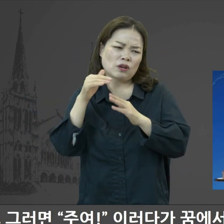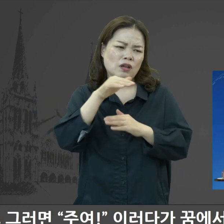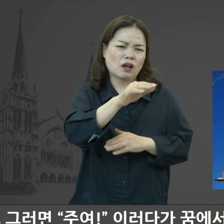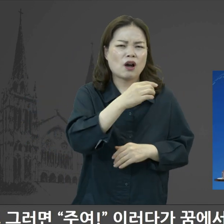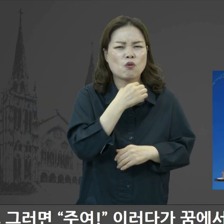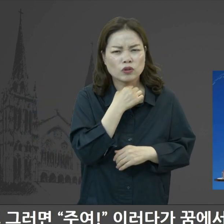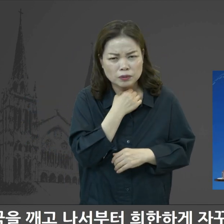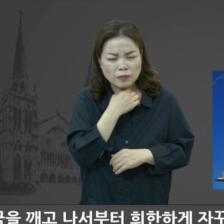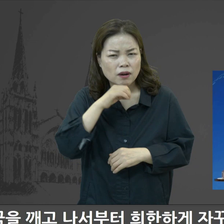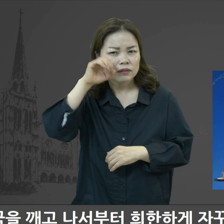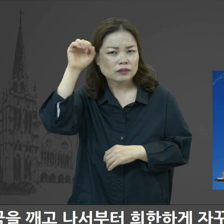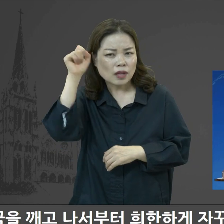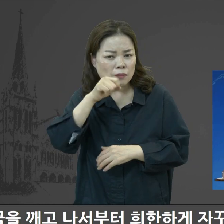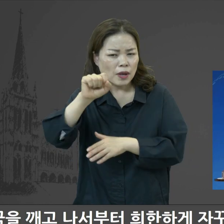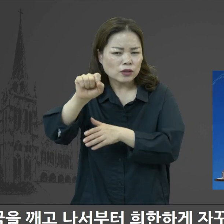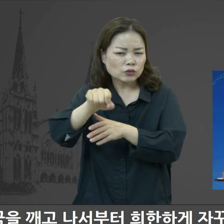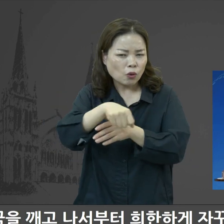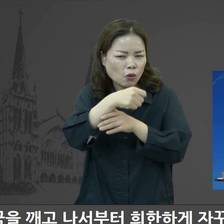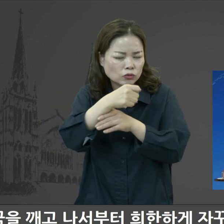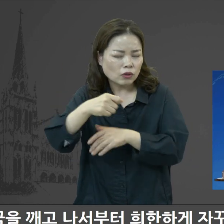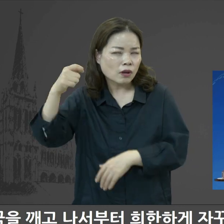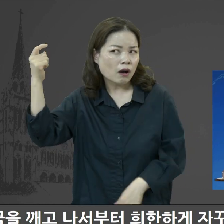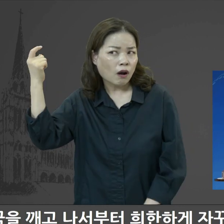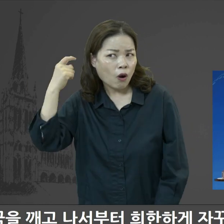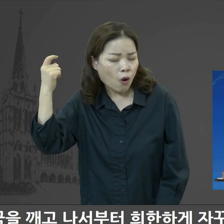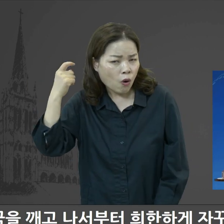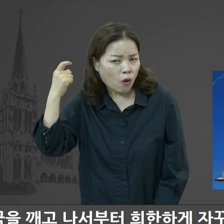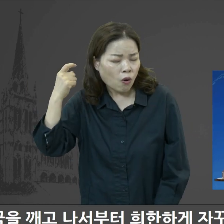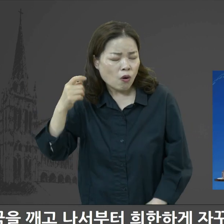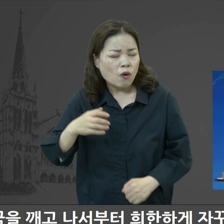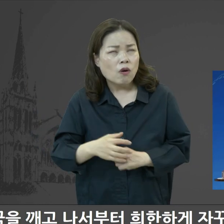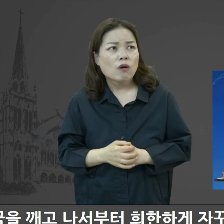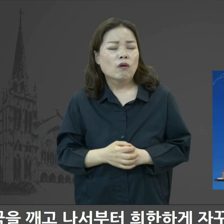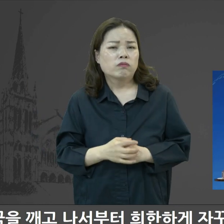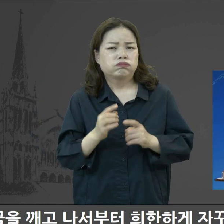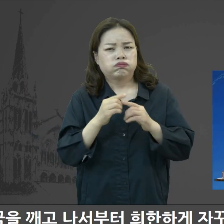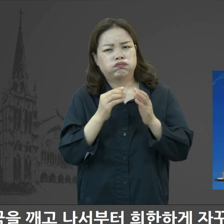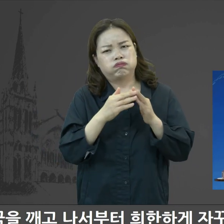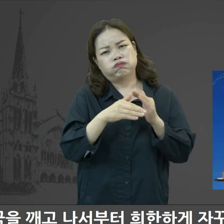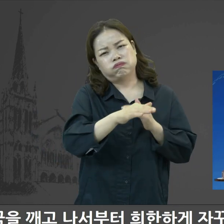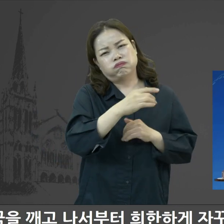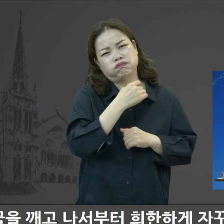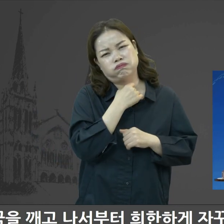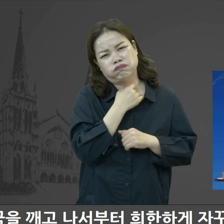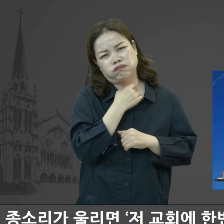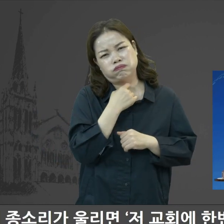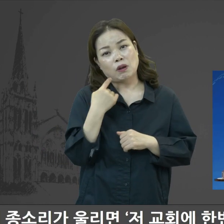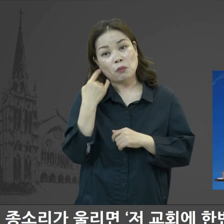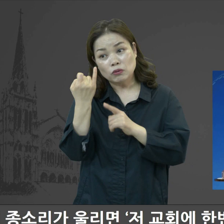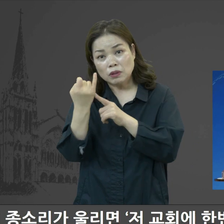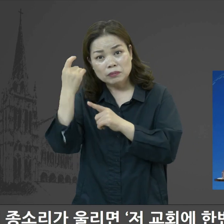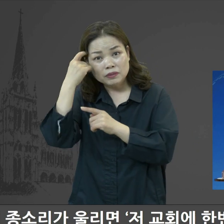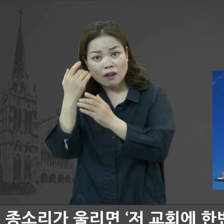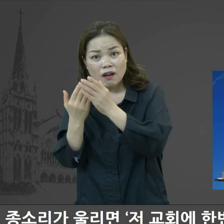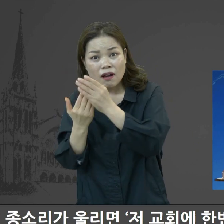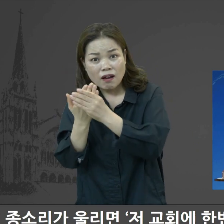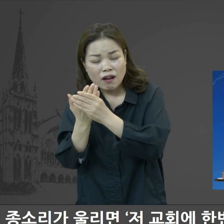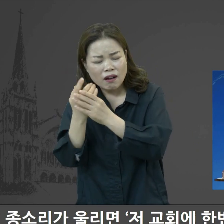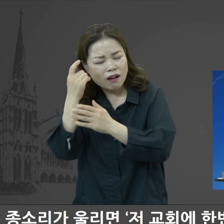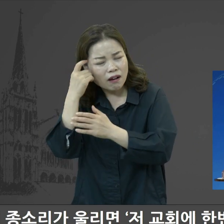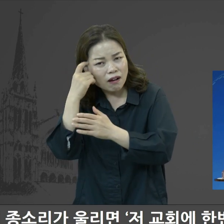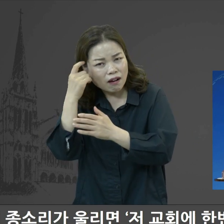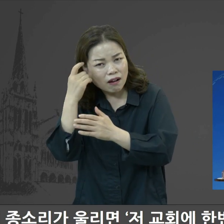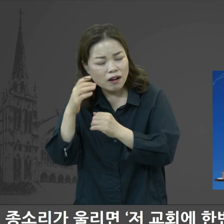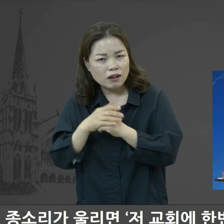싶어요. 새벽에 교회 종소리가 땡땡 울리면 저 교회 한번 가보고 싶다 뭐 이런 생각이 들고요.